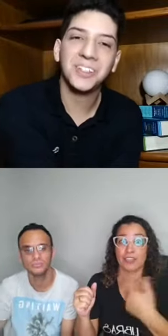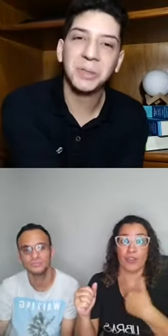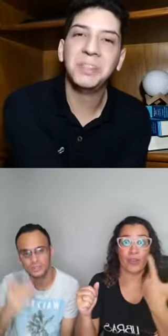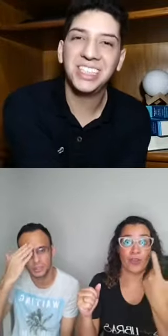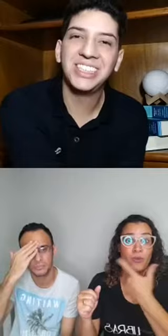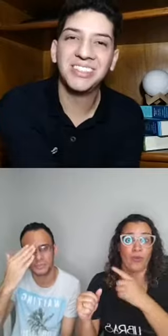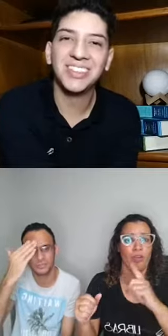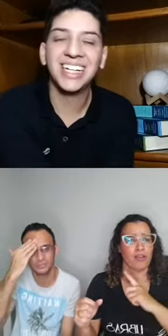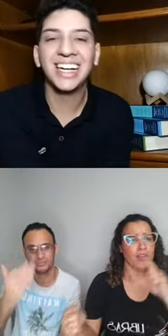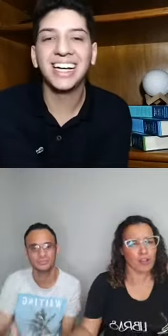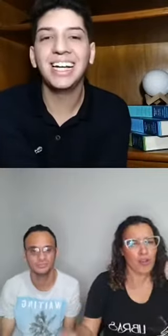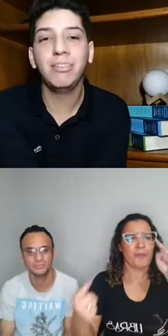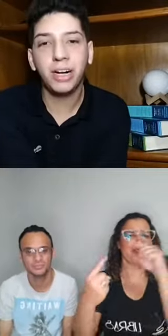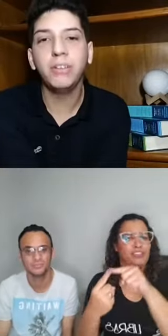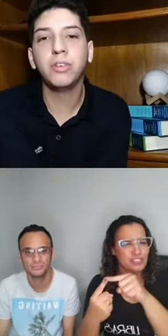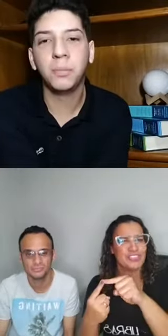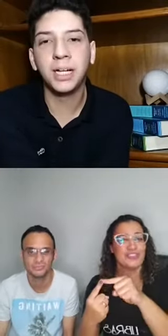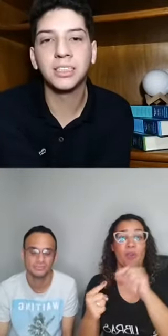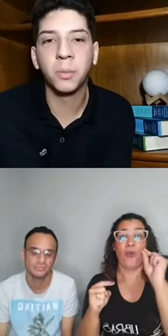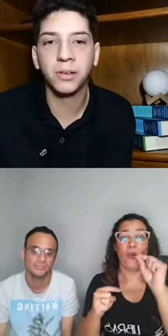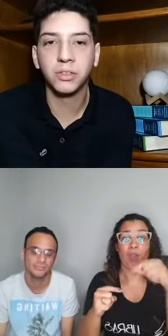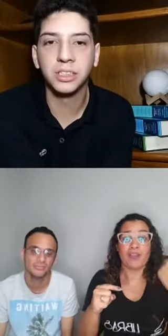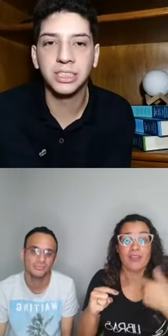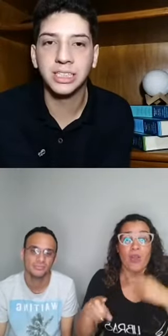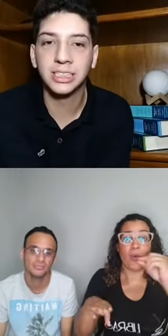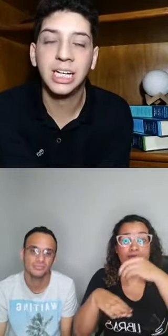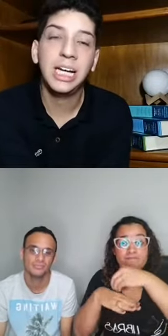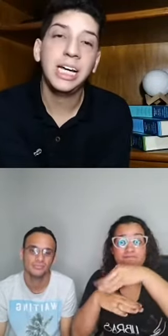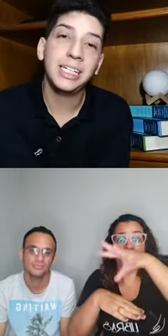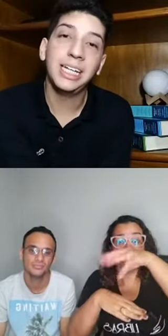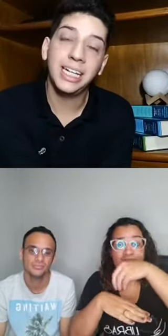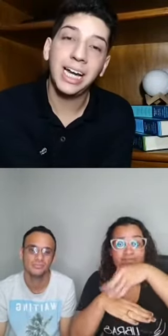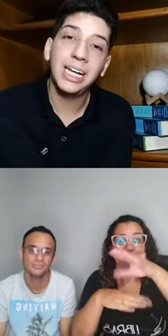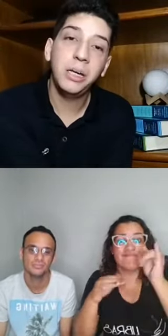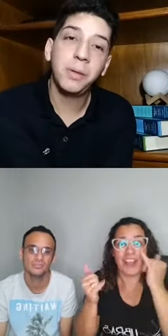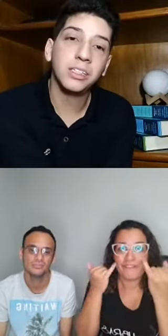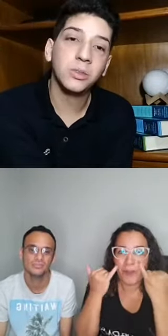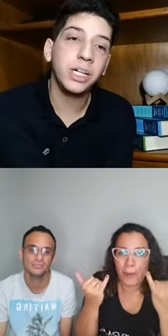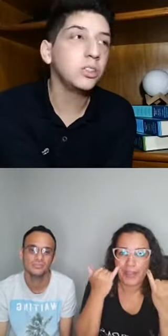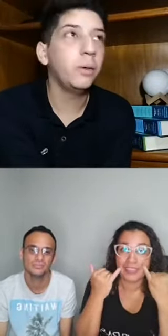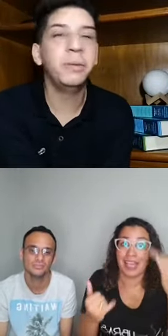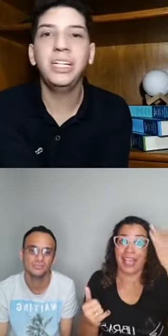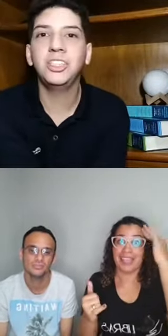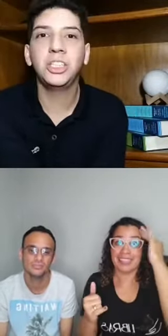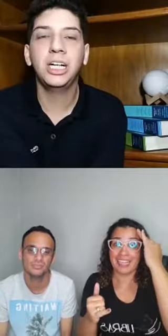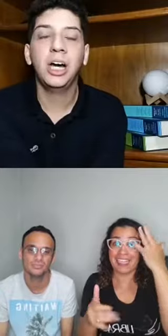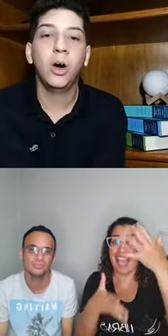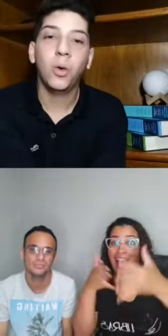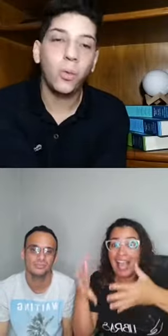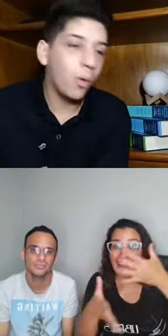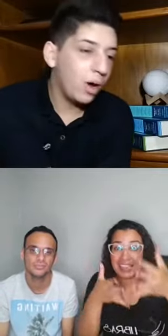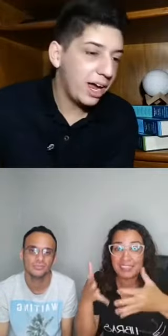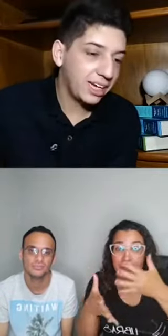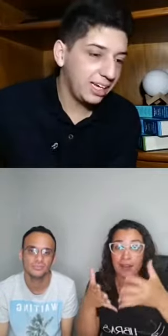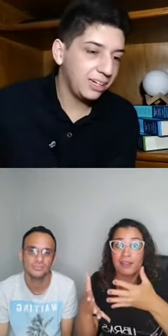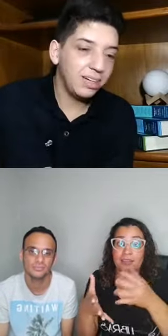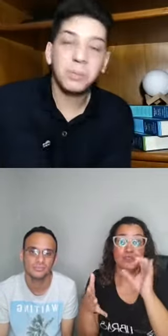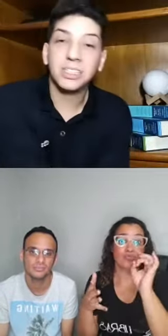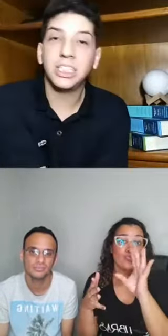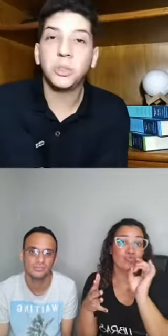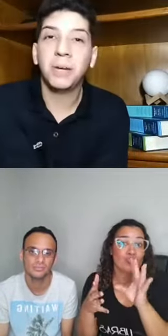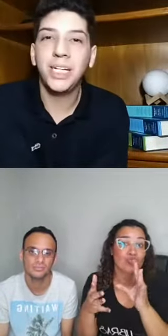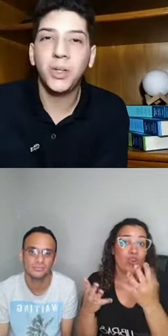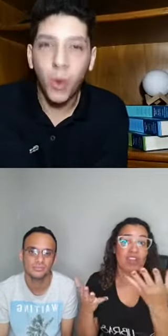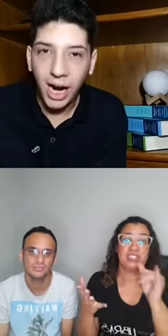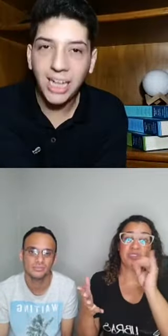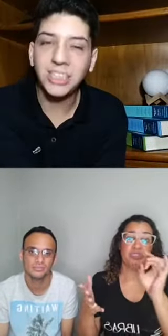ao nosso objetivo, né? Que era levar a informação para vocês. Entender que a Libras não é somente que Libras